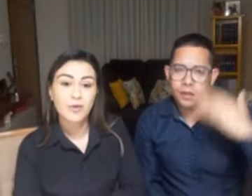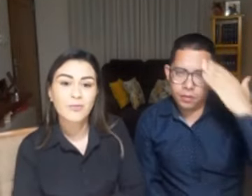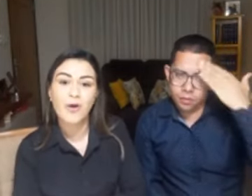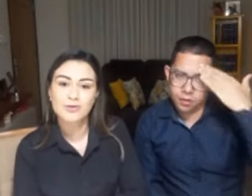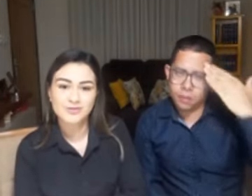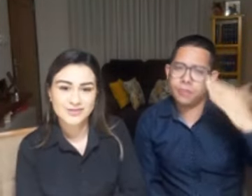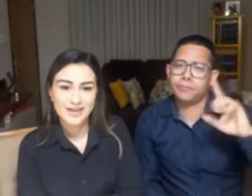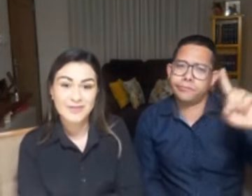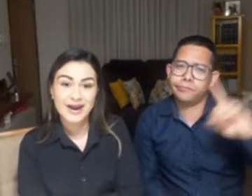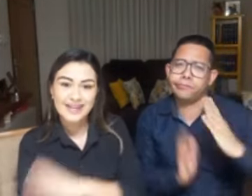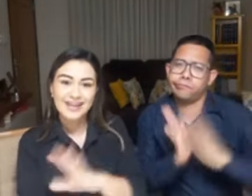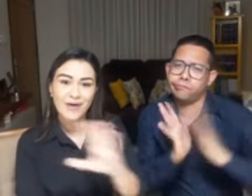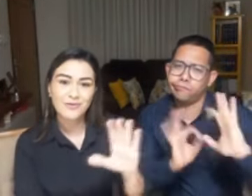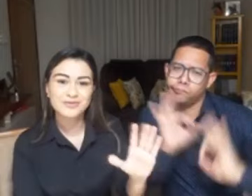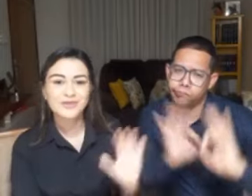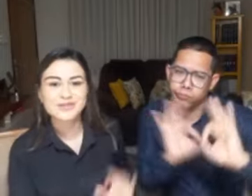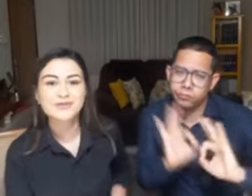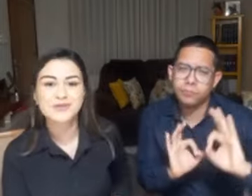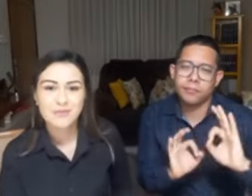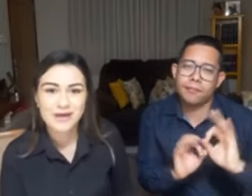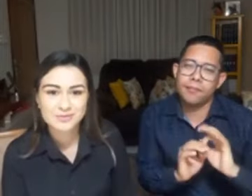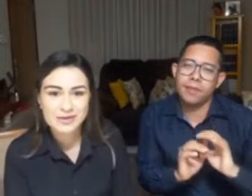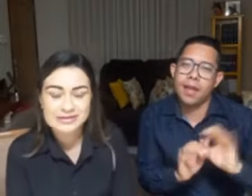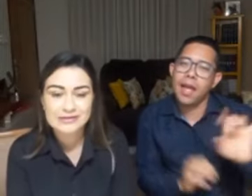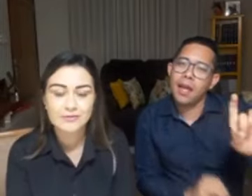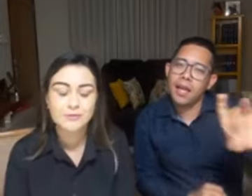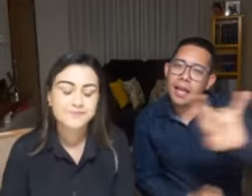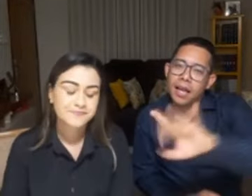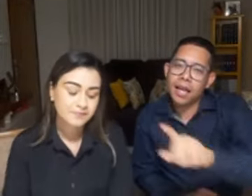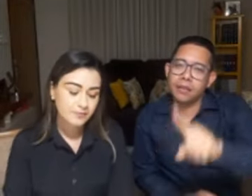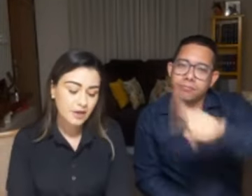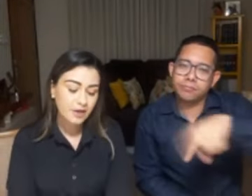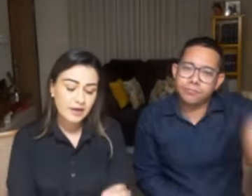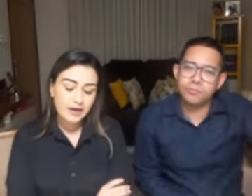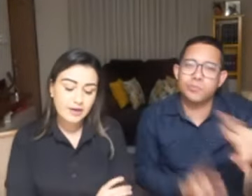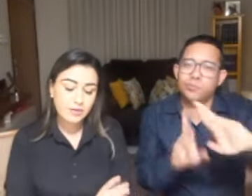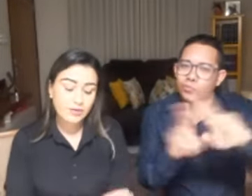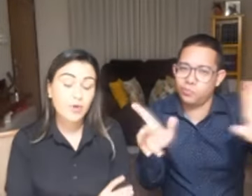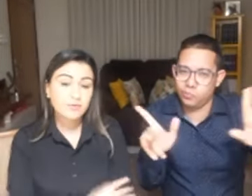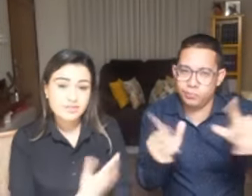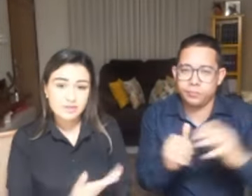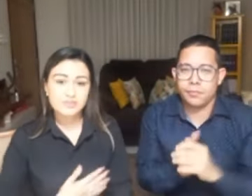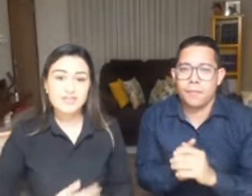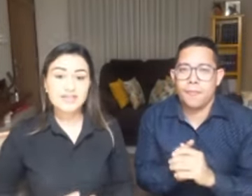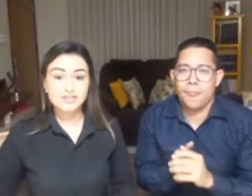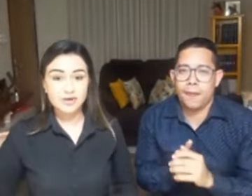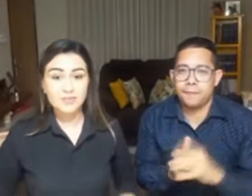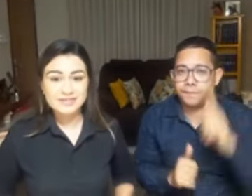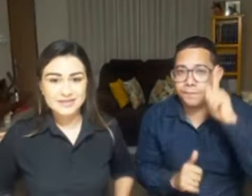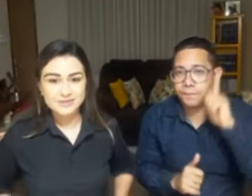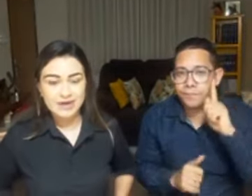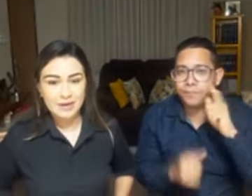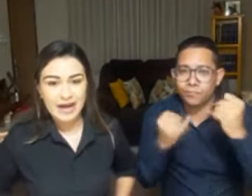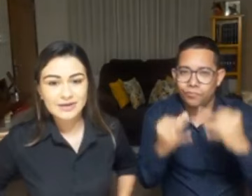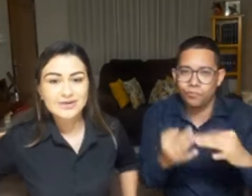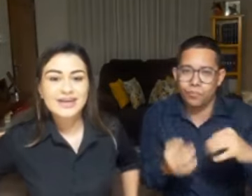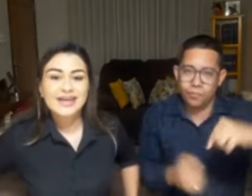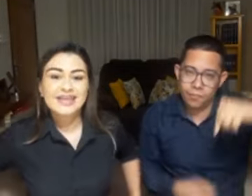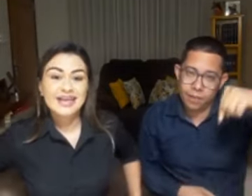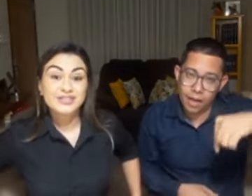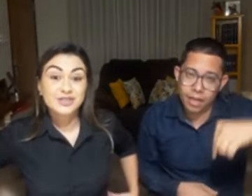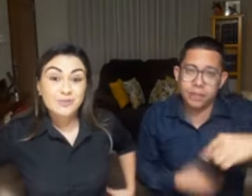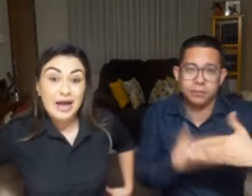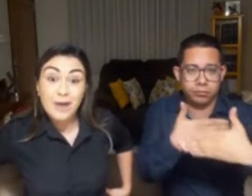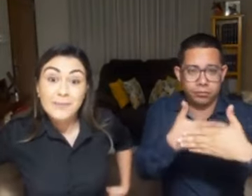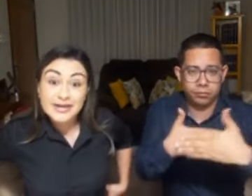com propósitos, né? E para cada um Deus tem um chamado específico. Eu, como o Gisele disse aqui, tinha começado um trabalho e